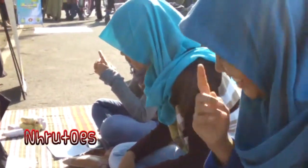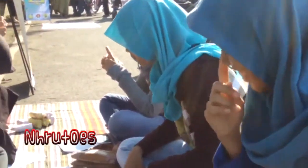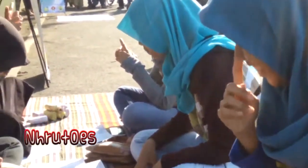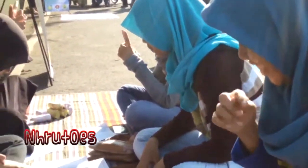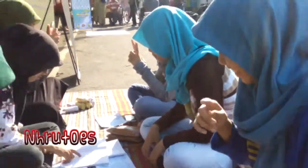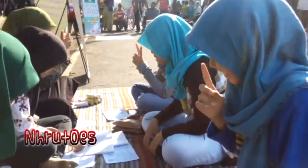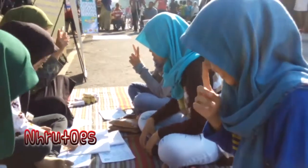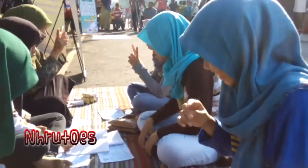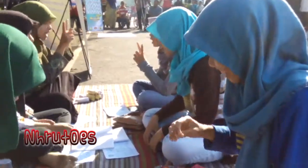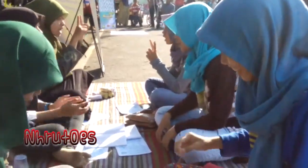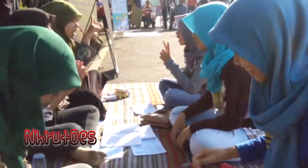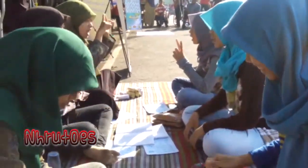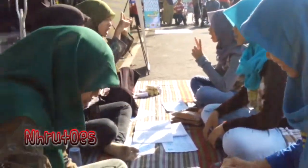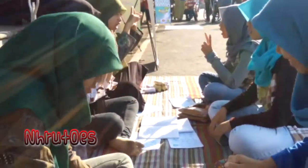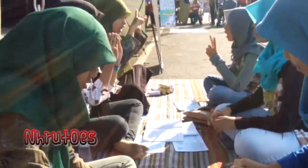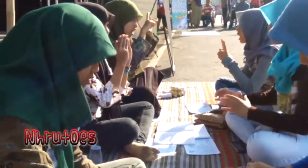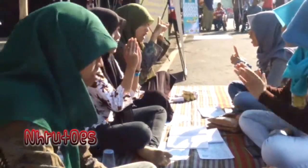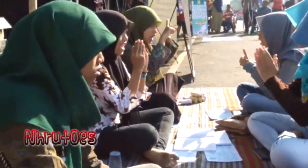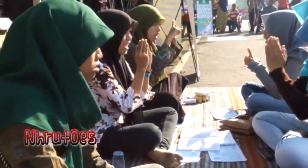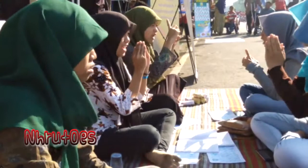SLB, sekolah di SLB. Tapi kalau di desa,